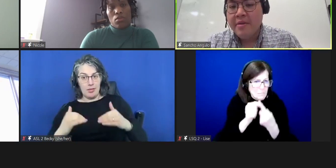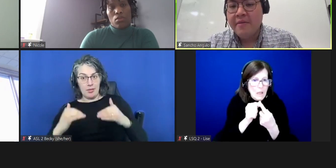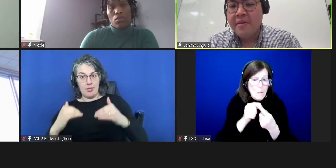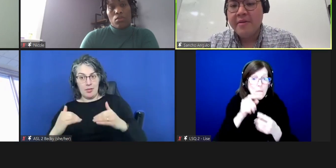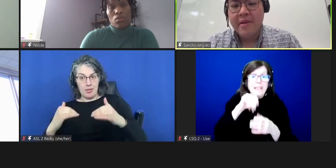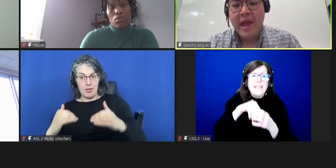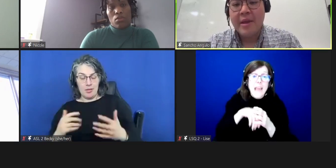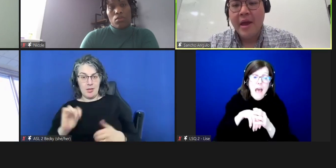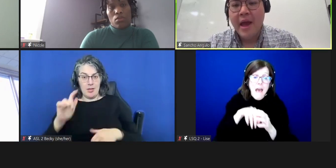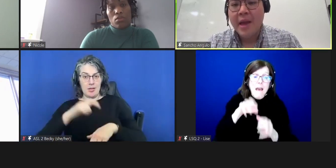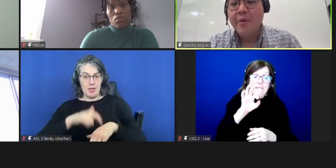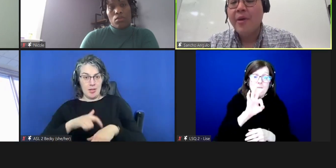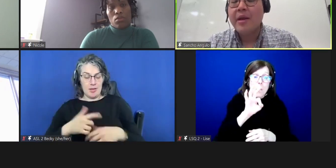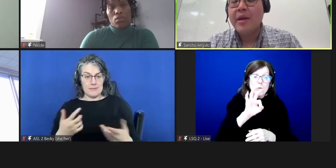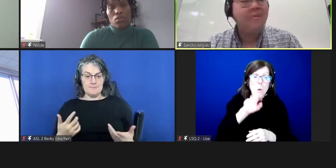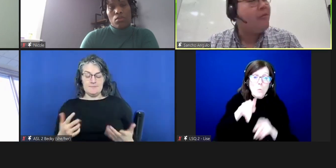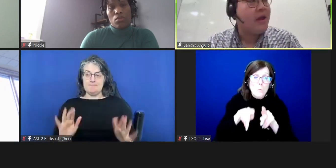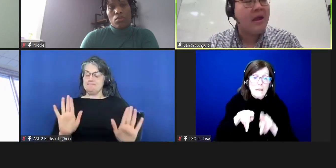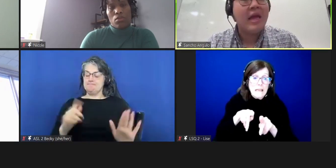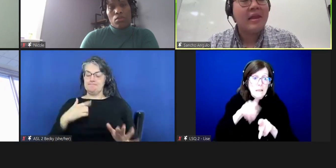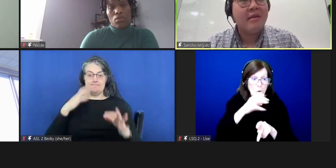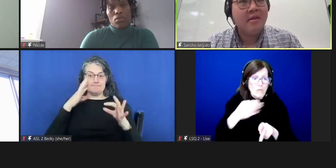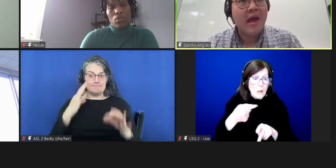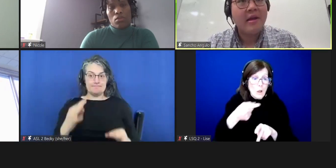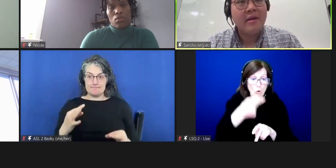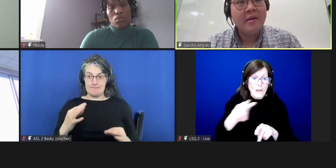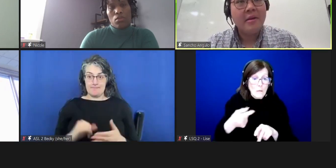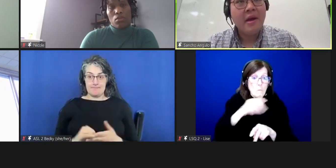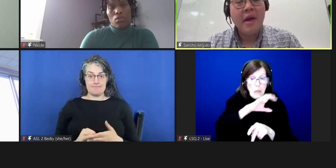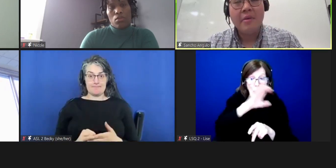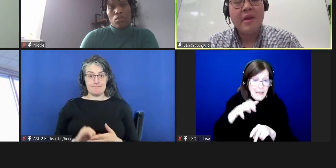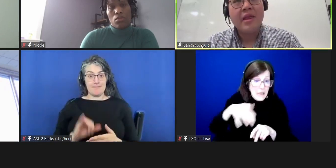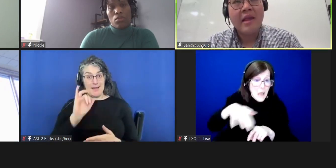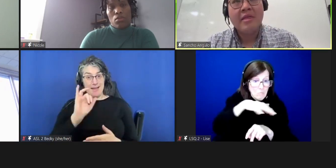s'entend. Et donc, je m'entends dire,